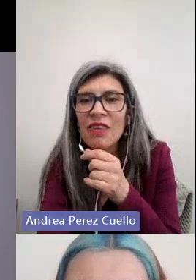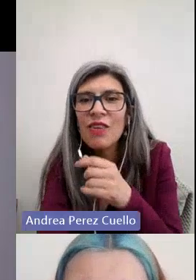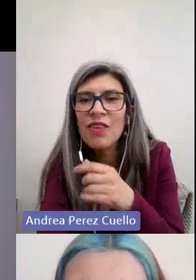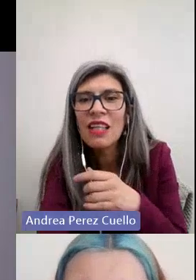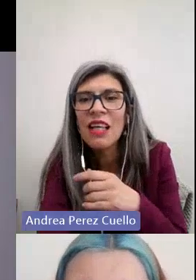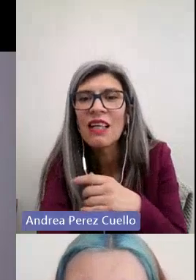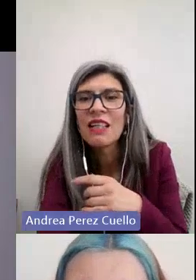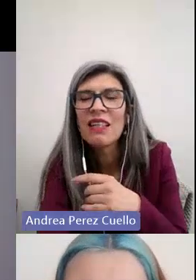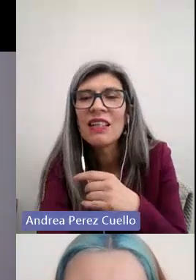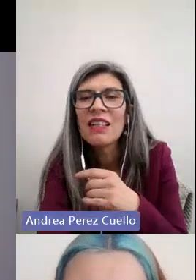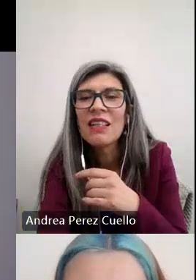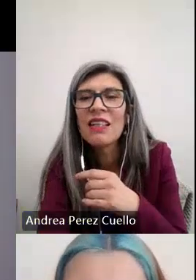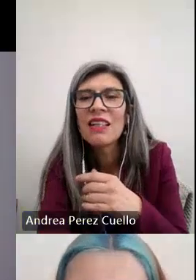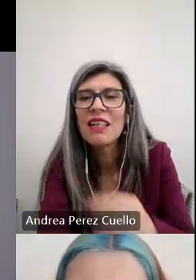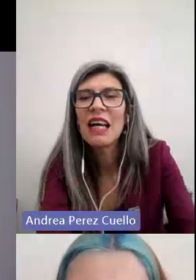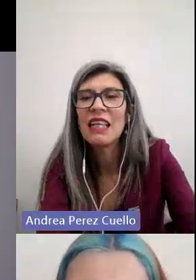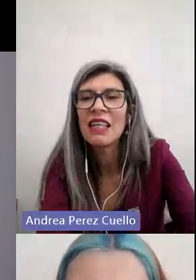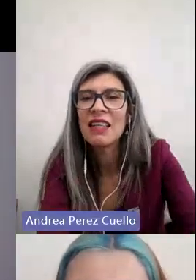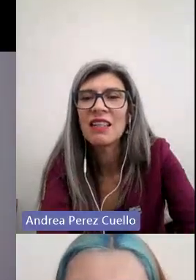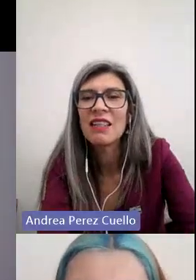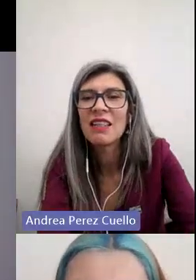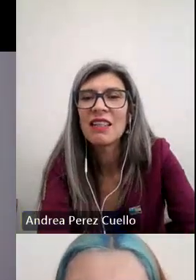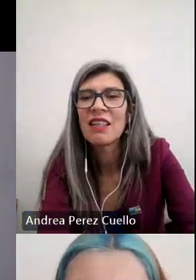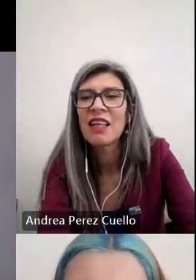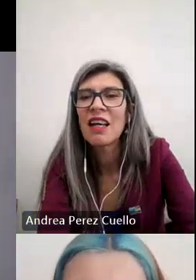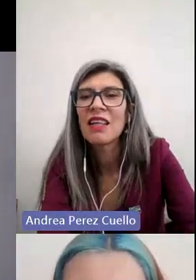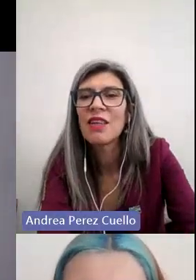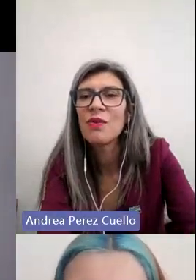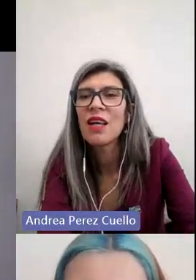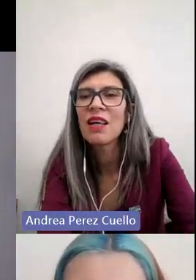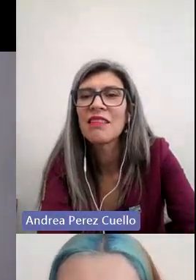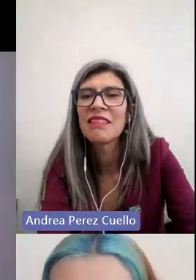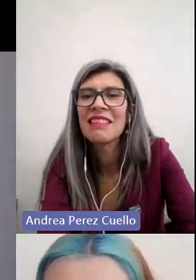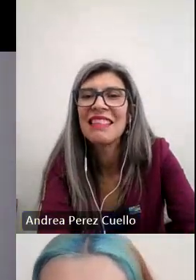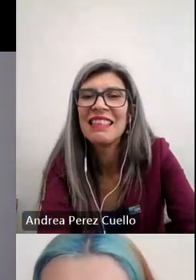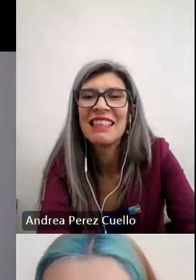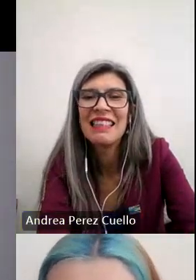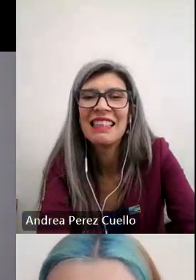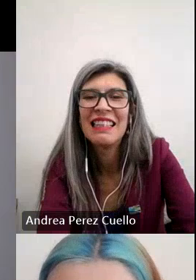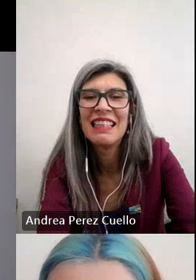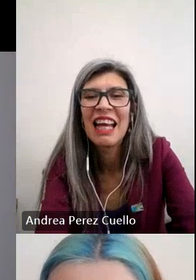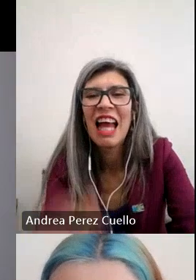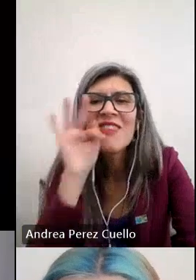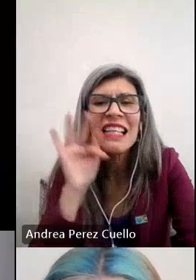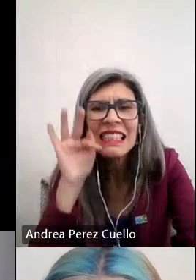y a Victoria. Ahí. ¿Y hay una?